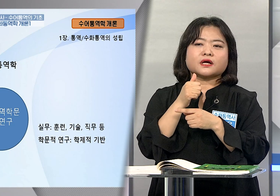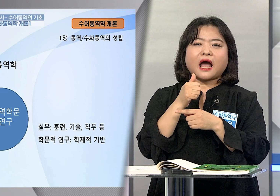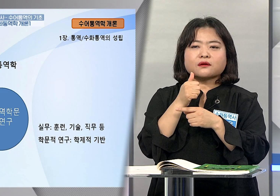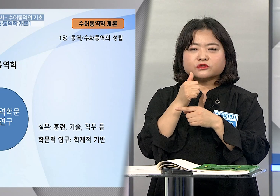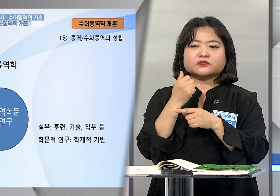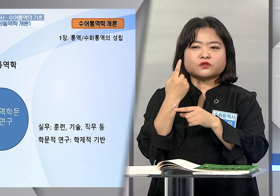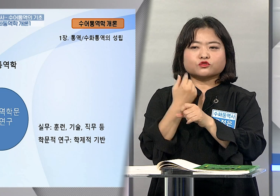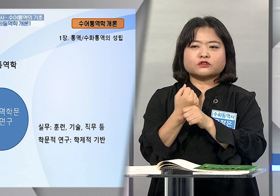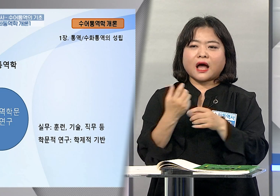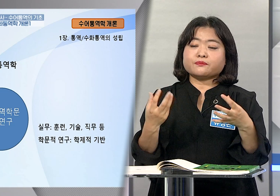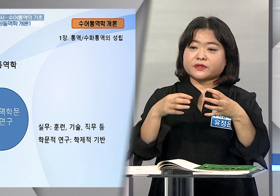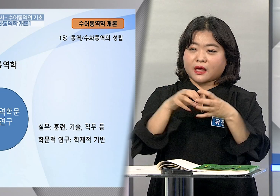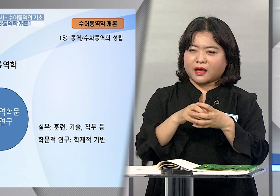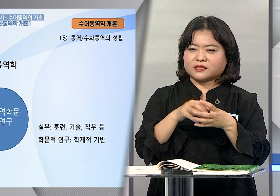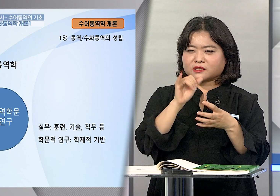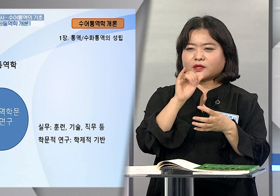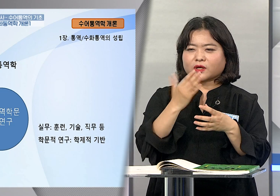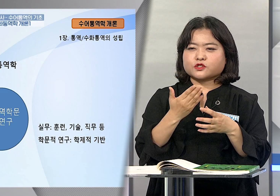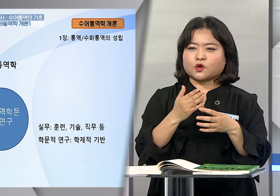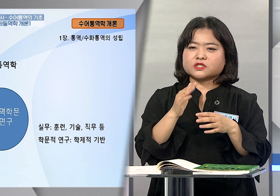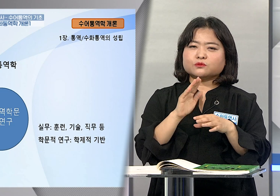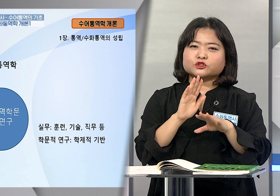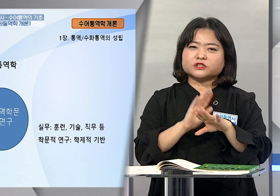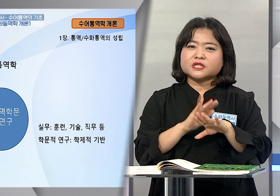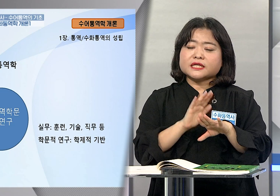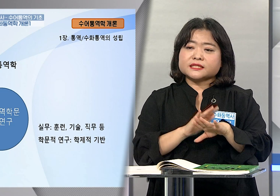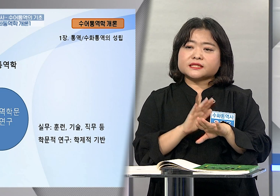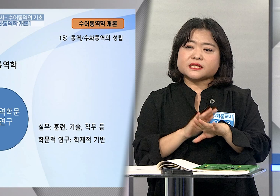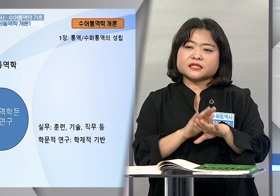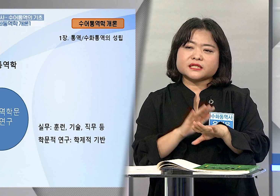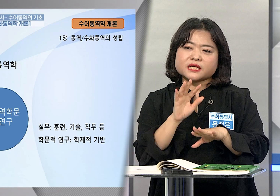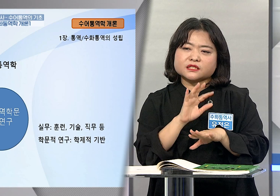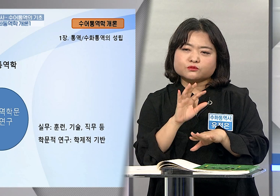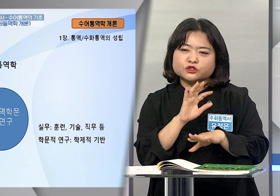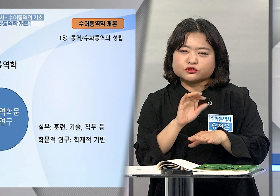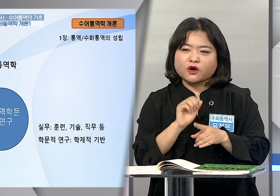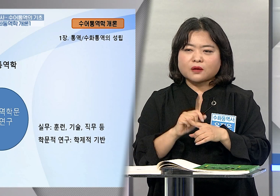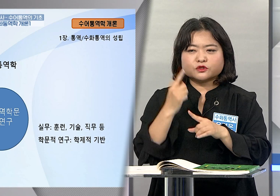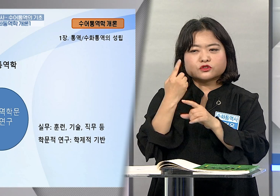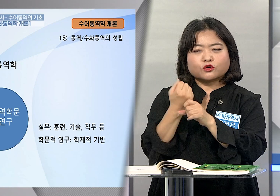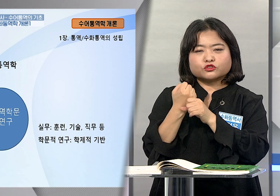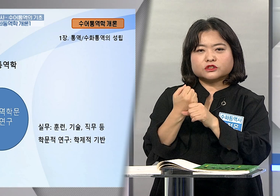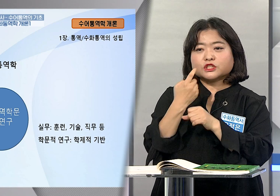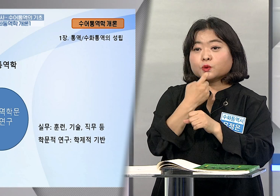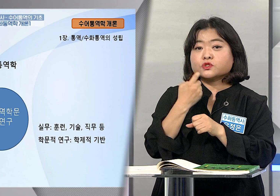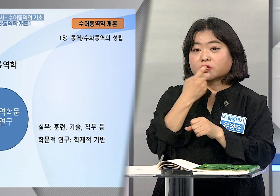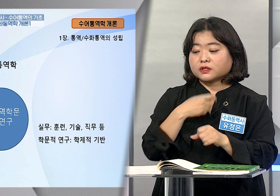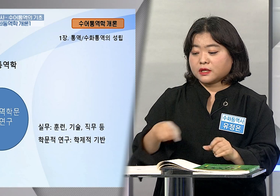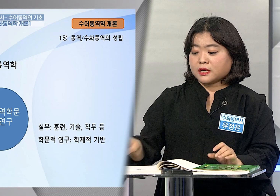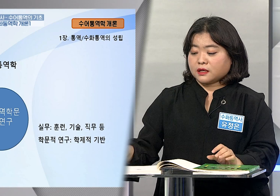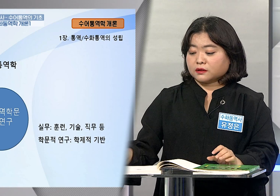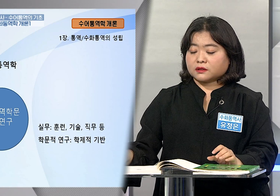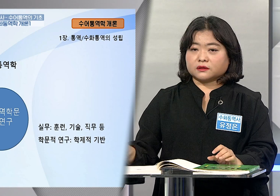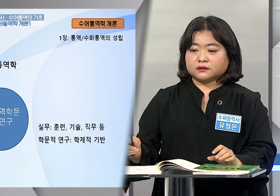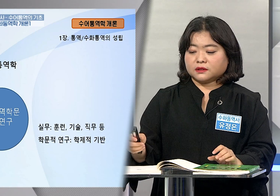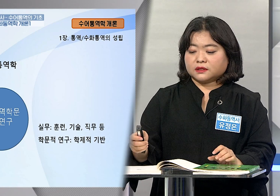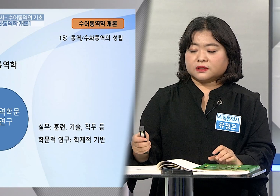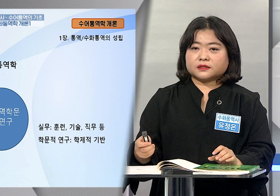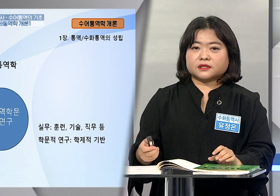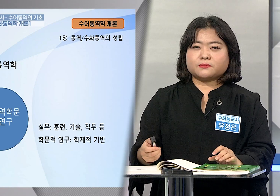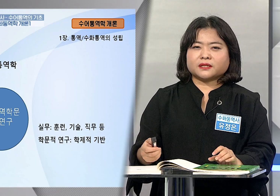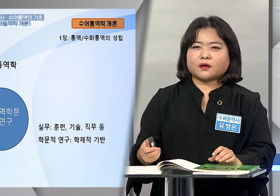통역 학문적 연구가 함께 있어야 되겠죠. 실무는 실제 실기의 실무이고요. 학문적 연구는 이론적인